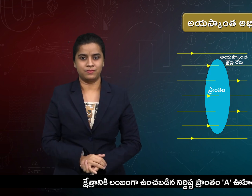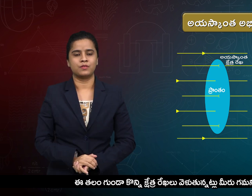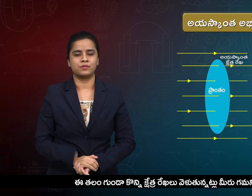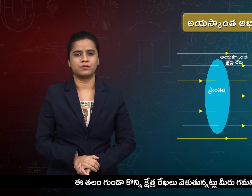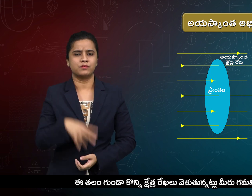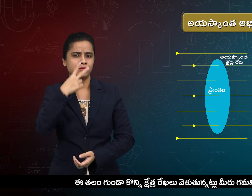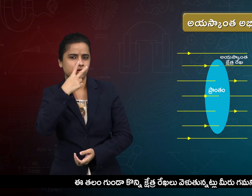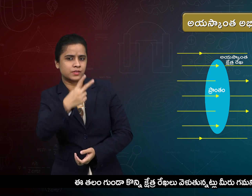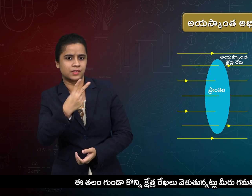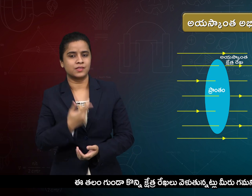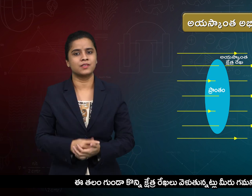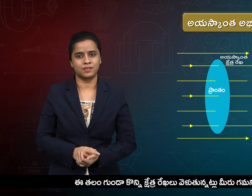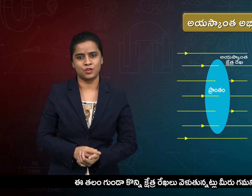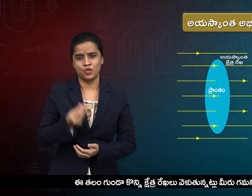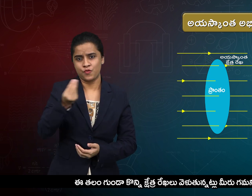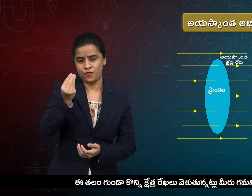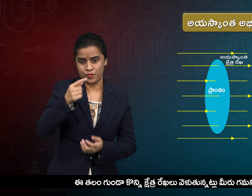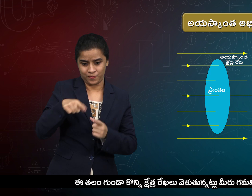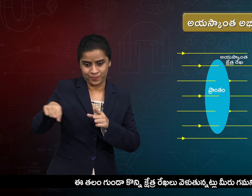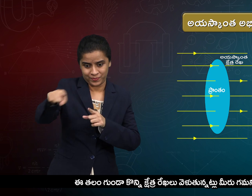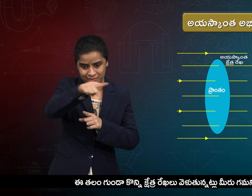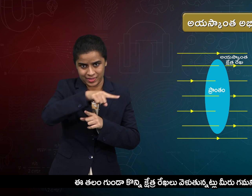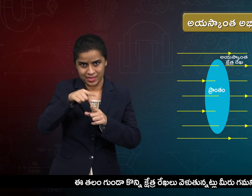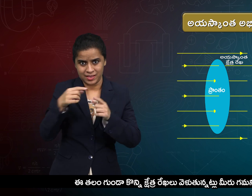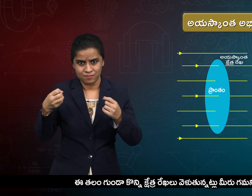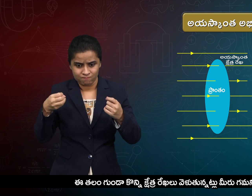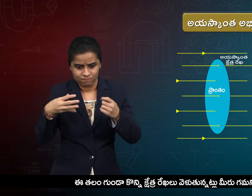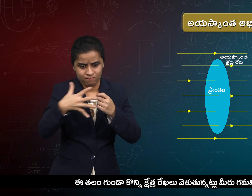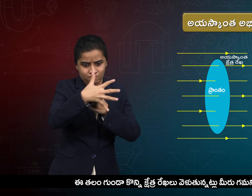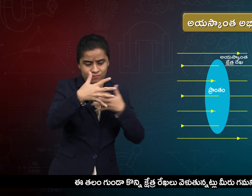ఈ తలం గుండా కొన్ని క్షేత్రరేఖలు వెళుతున్నట్లు మీరు గమనించవచ్చు.